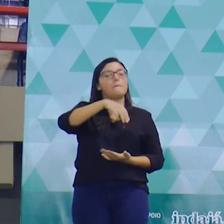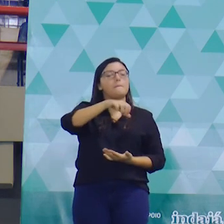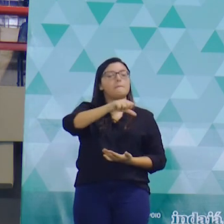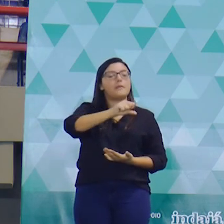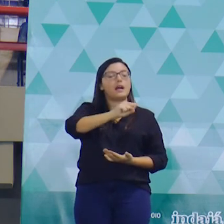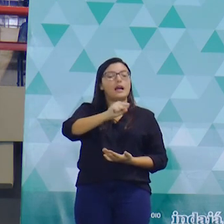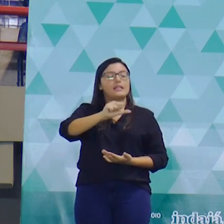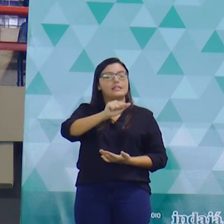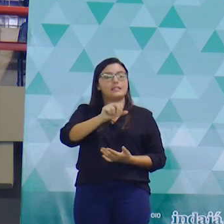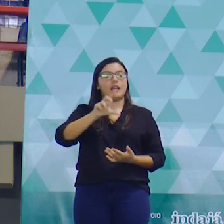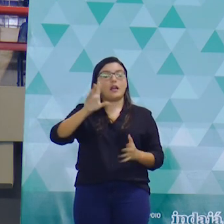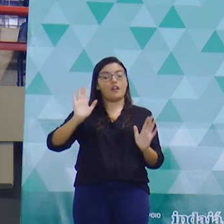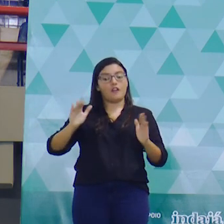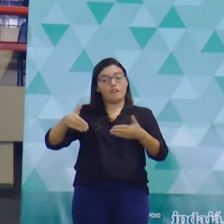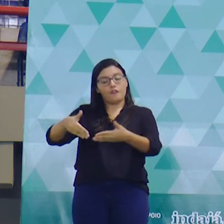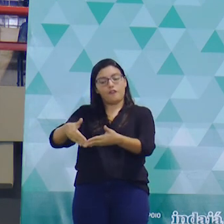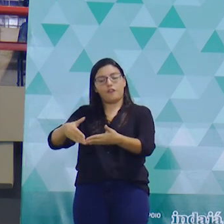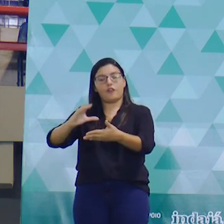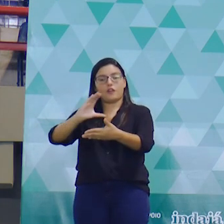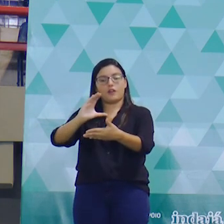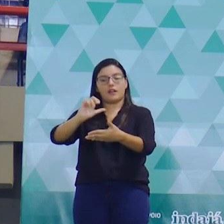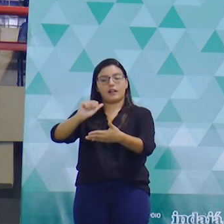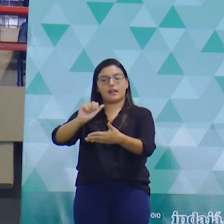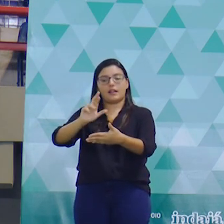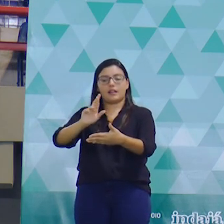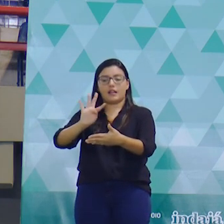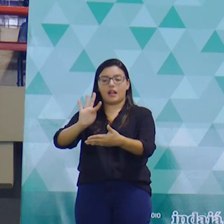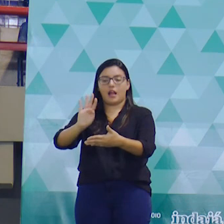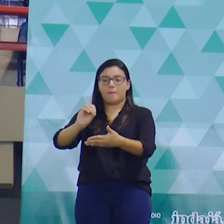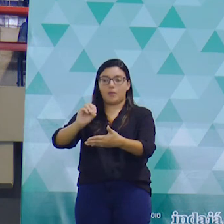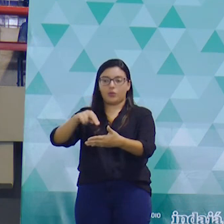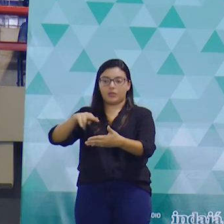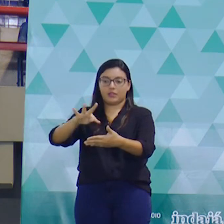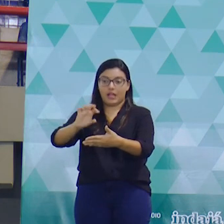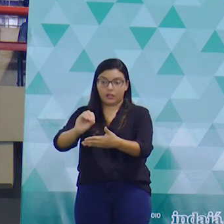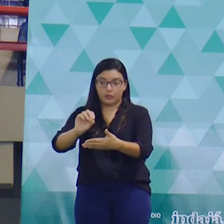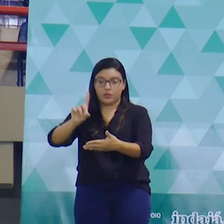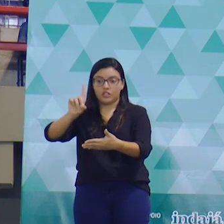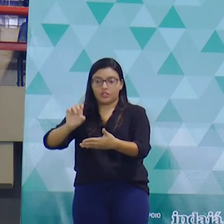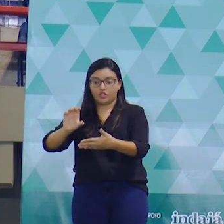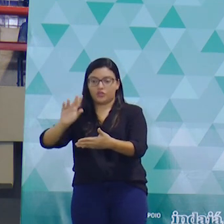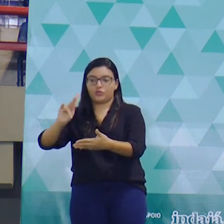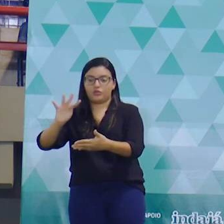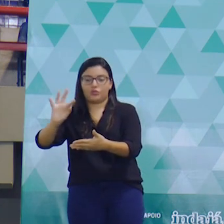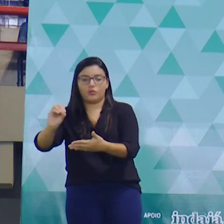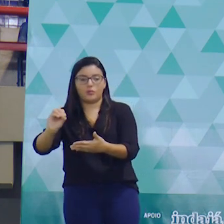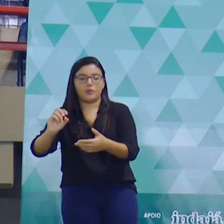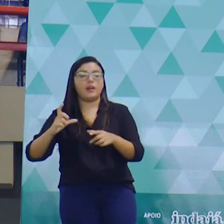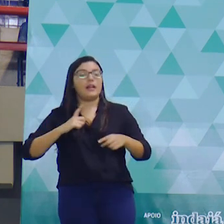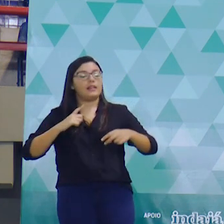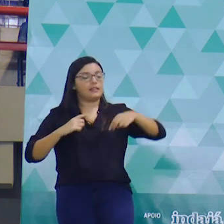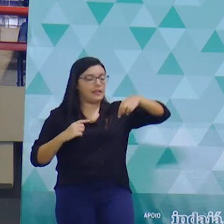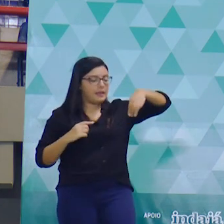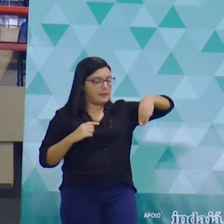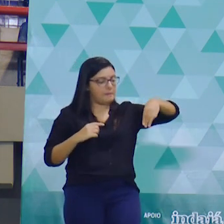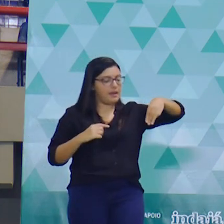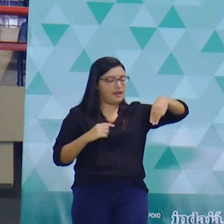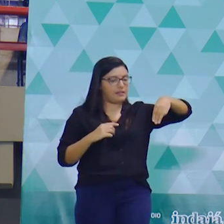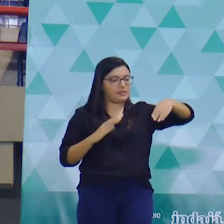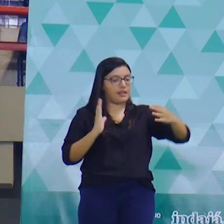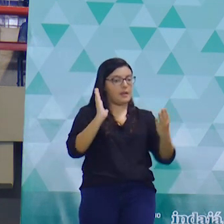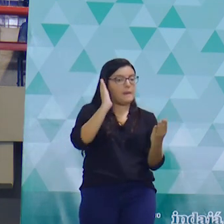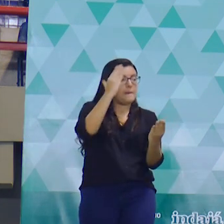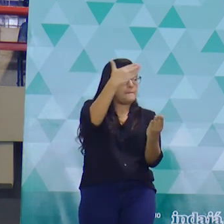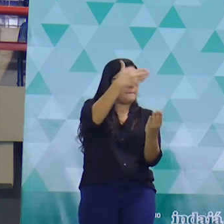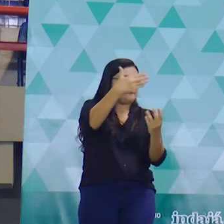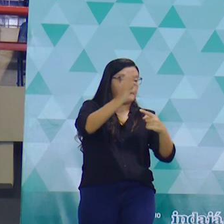de carbonato de chumbo que você obtém quando você usa uma massa de pasta residual de uma bateria